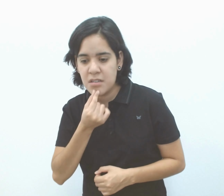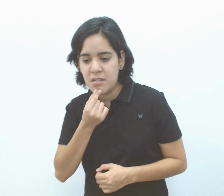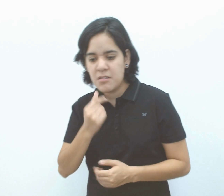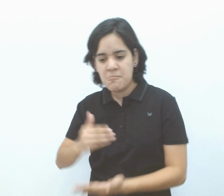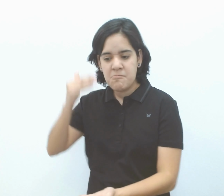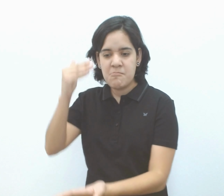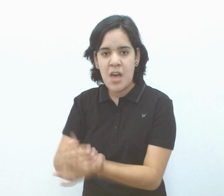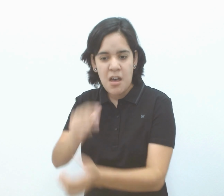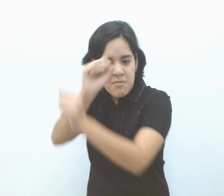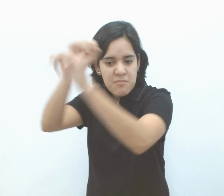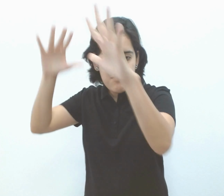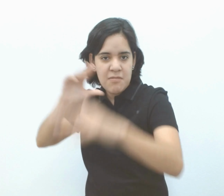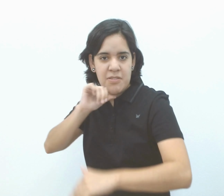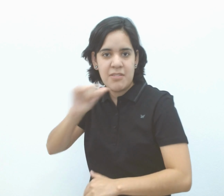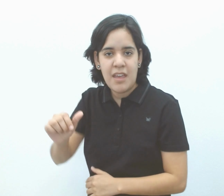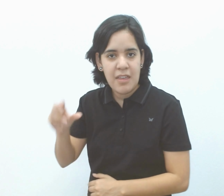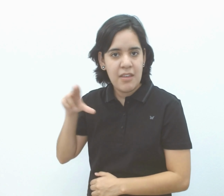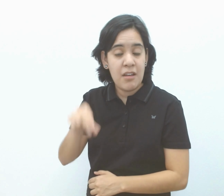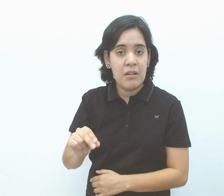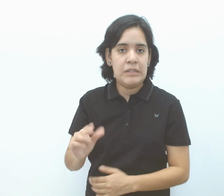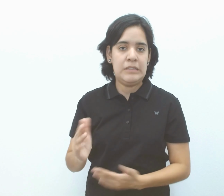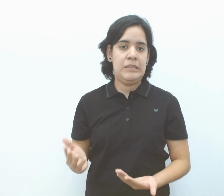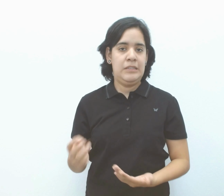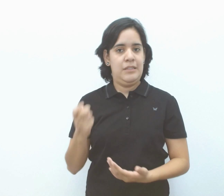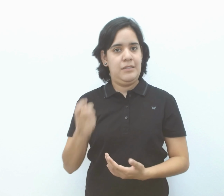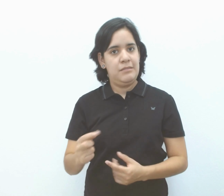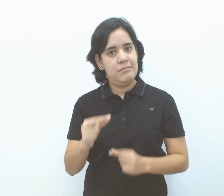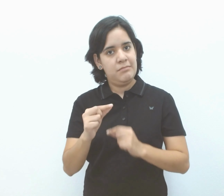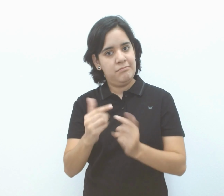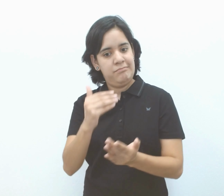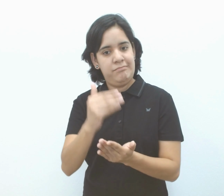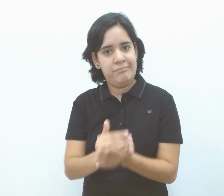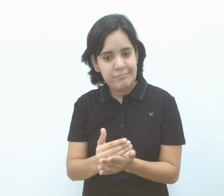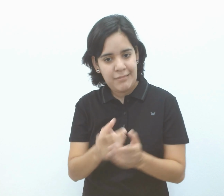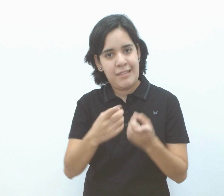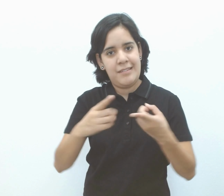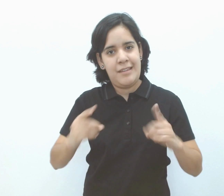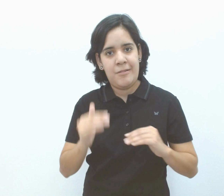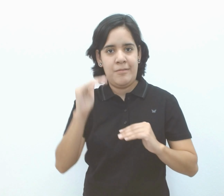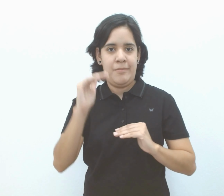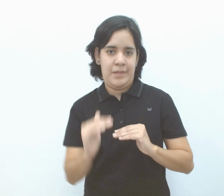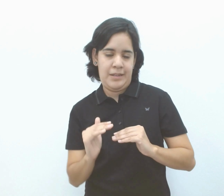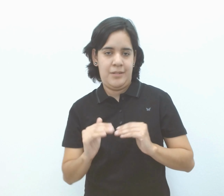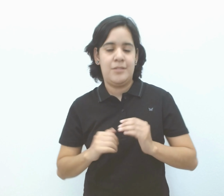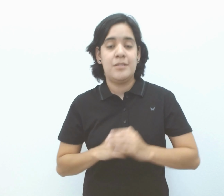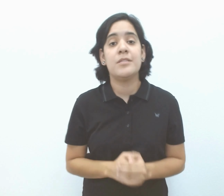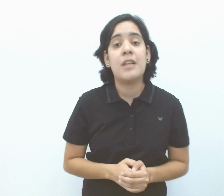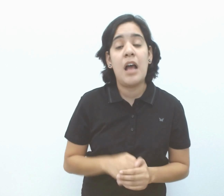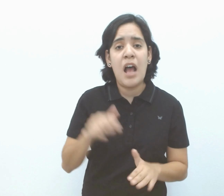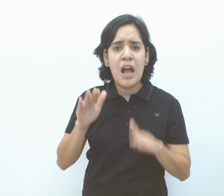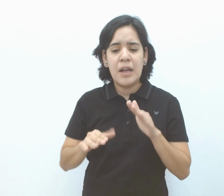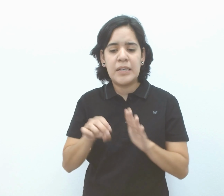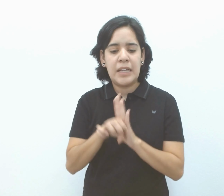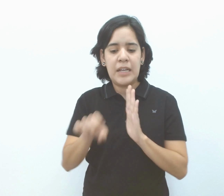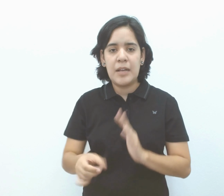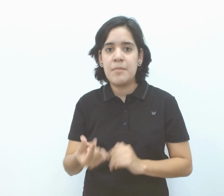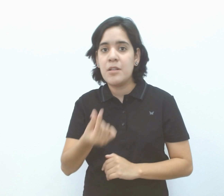de habilidades. Sí, a mí me encanta que nos ha pasado varias veces que los niños y niñas van a Integra, tienen sus clases y cuando salen nos dicen los papás,